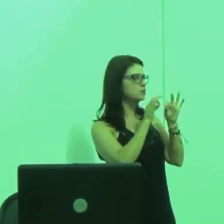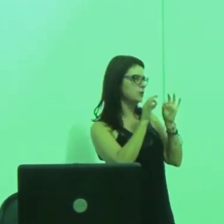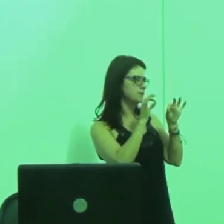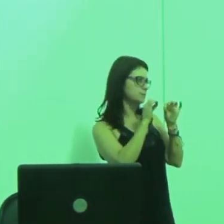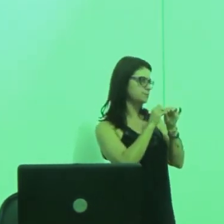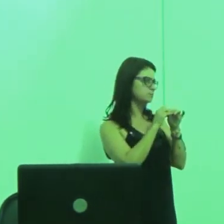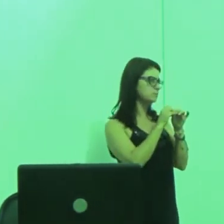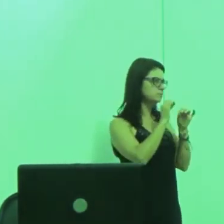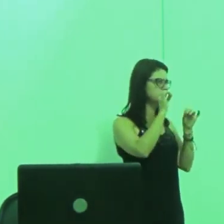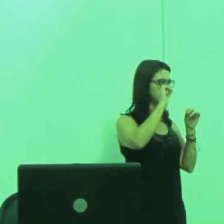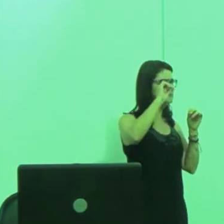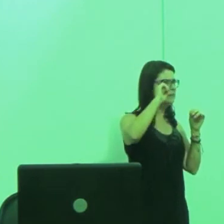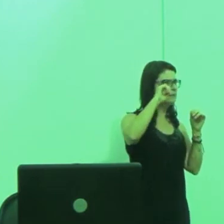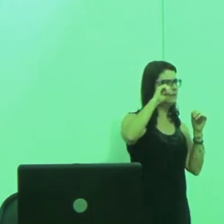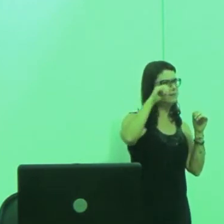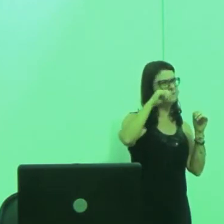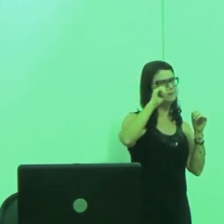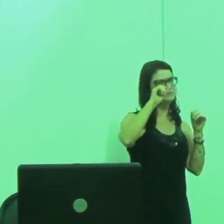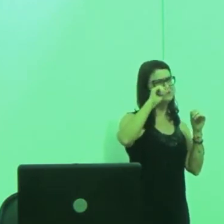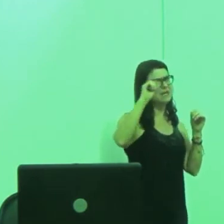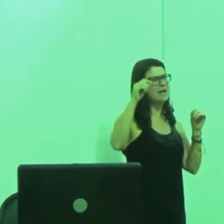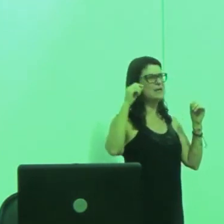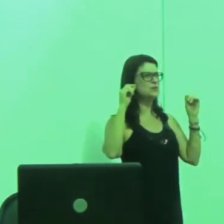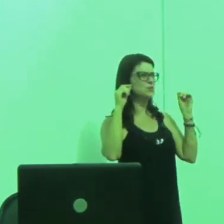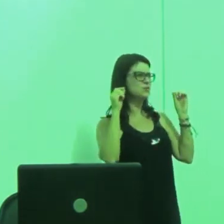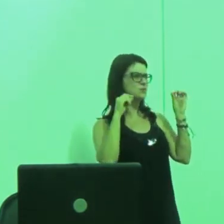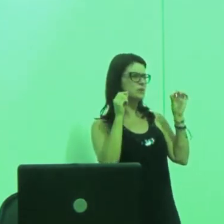sinalizações, é, traços, é,